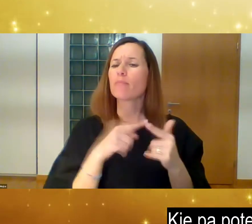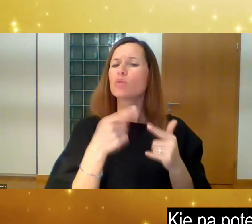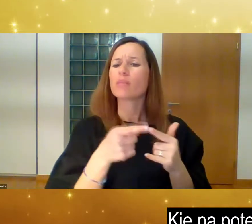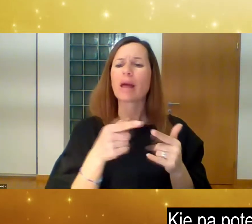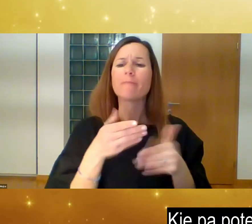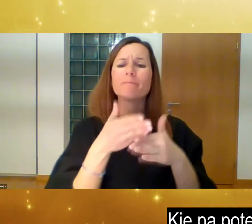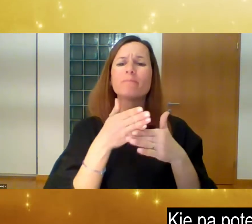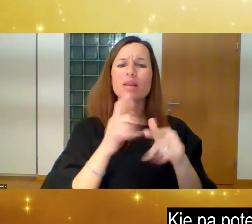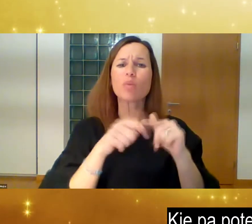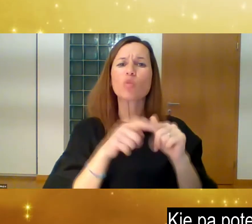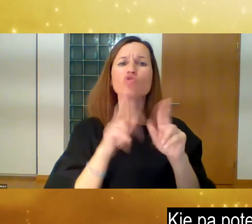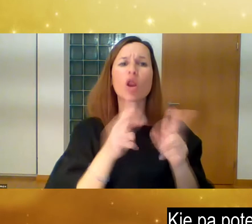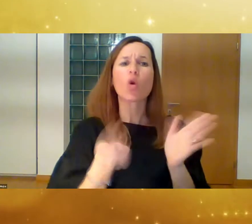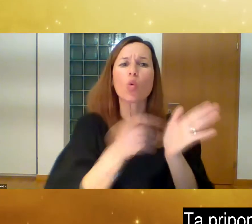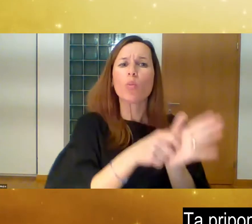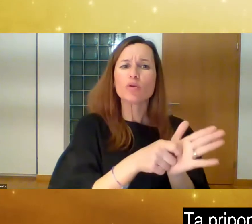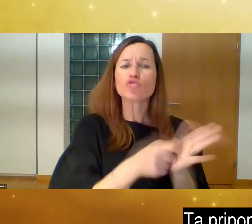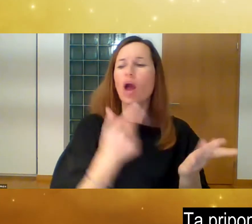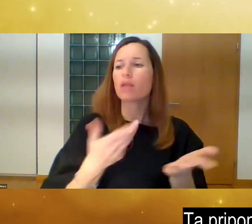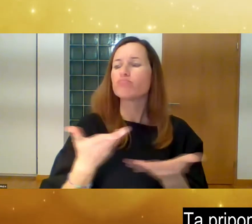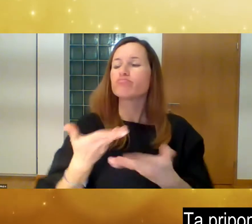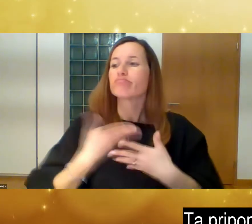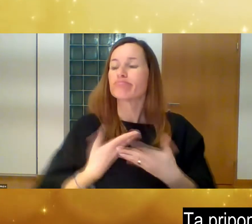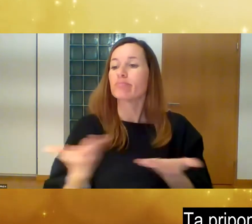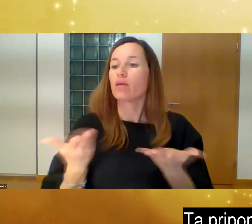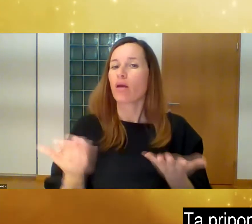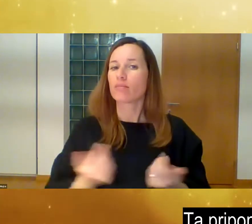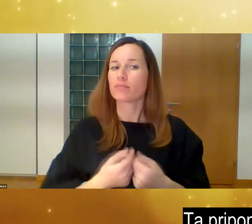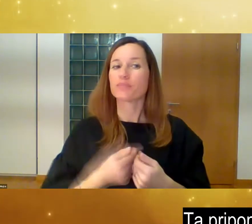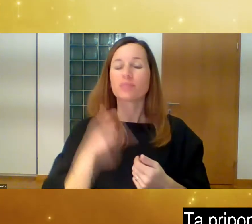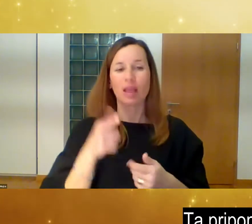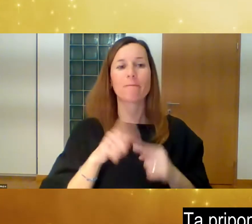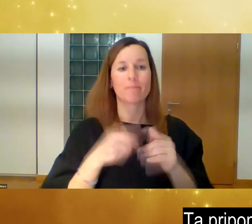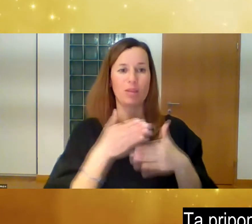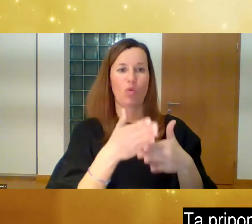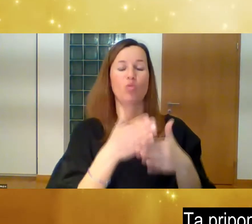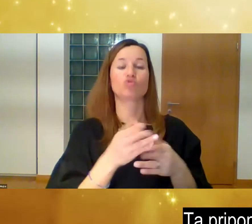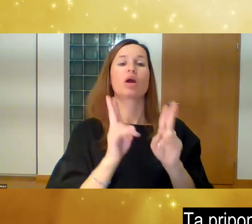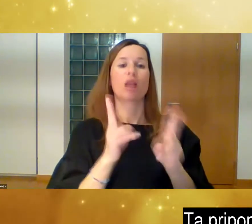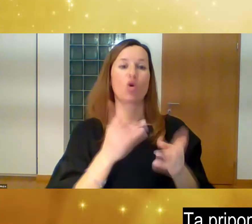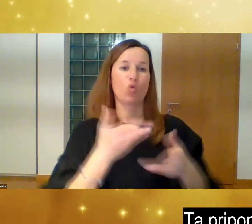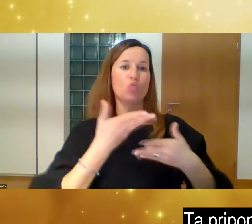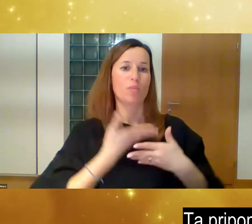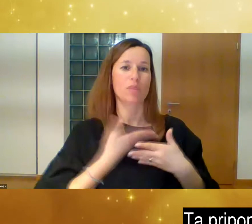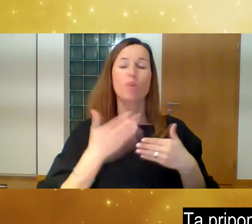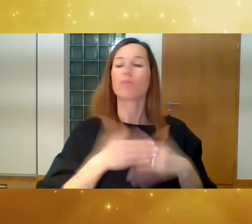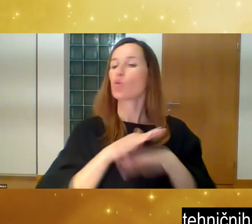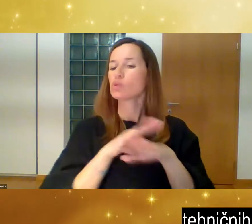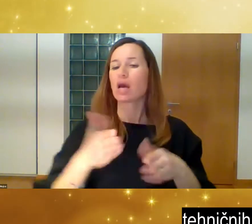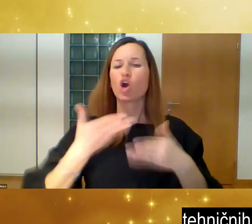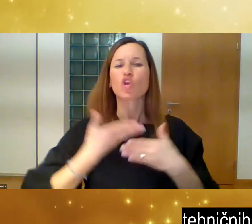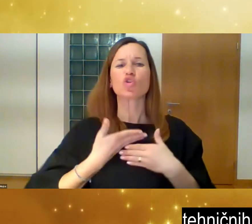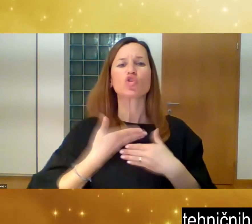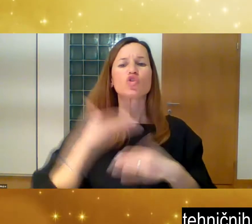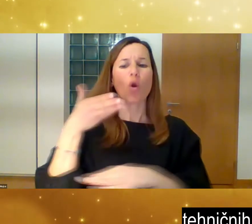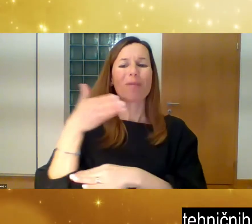lahko kupiš, dobiš? Ta pripomoček se lahko dobi pri vseh dobaviteljih